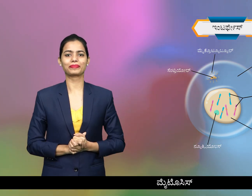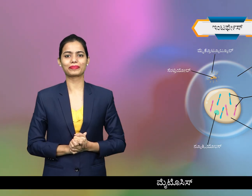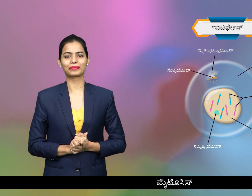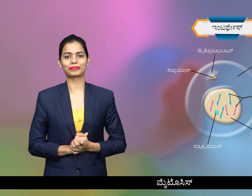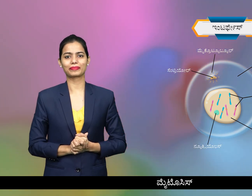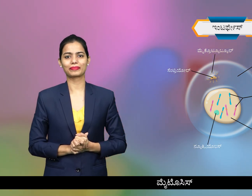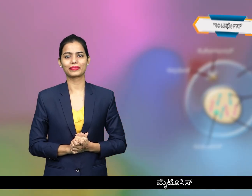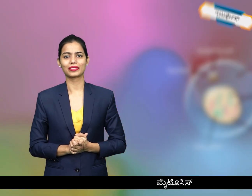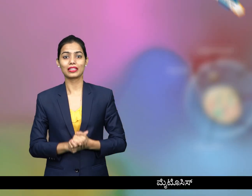ಮೈಟೋಸಿಸ್,